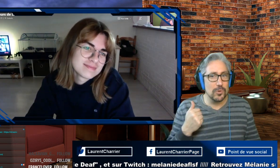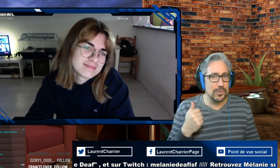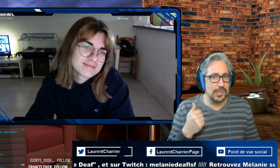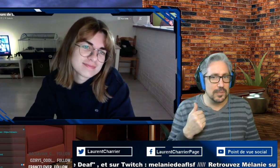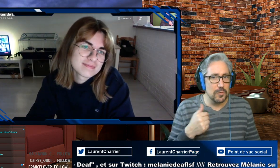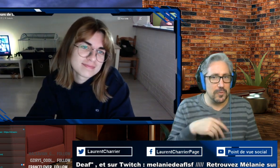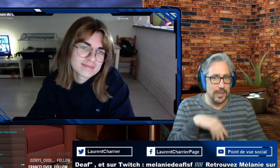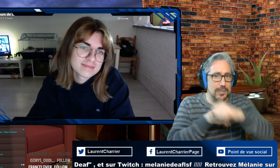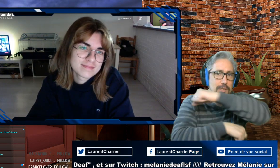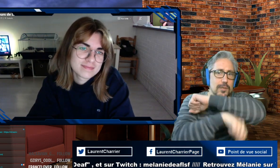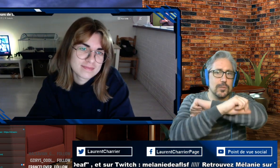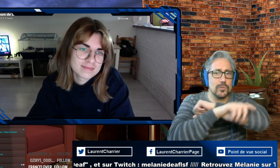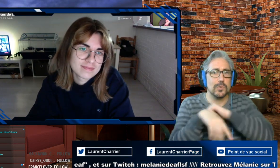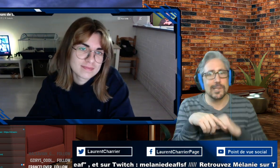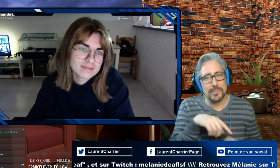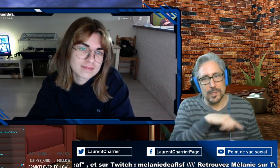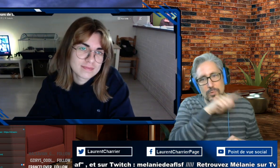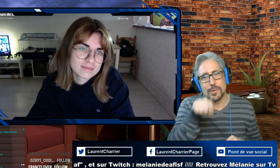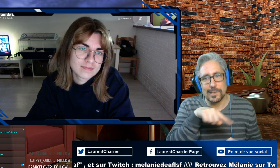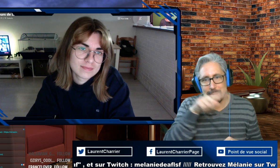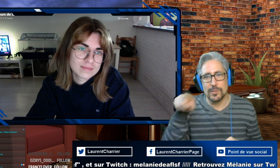C'est mieux si vous faites